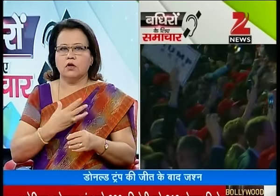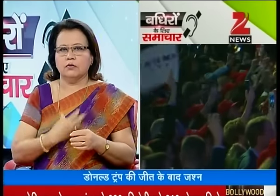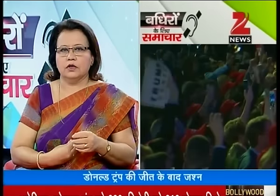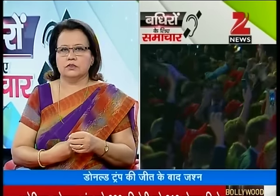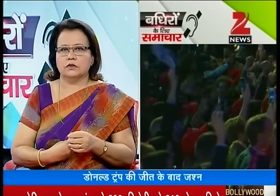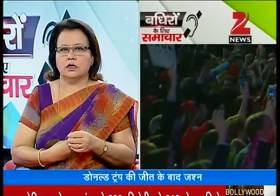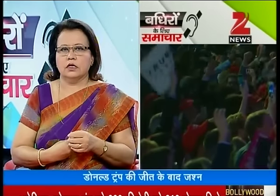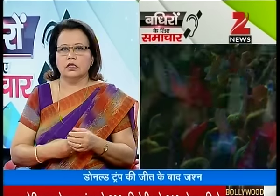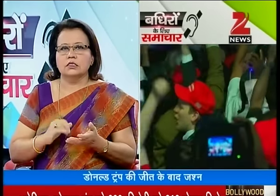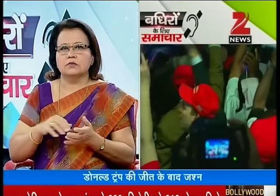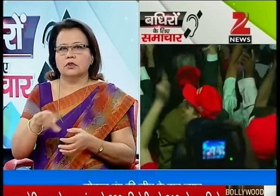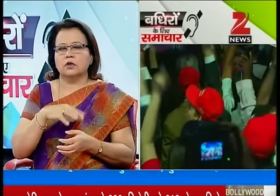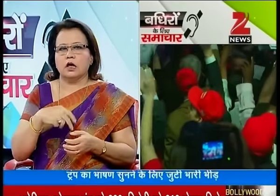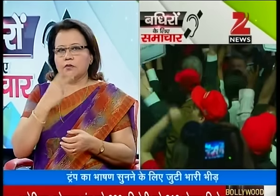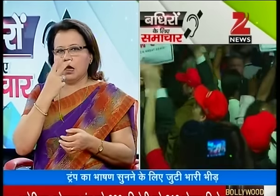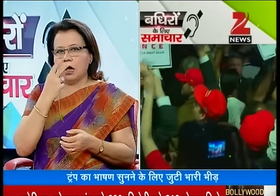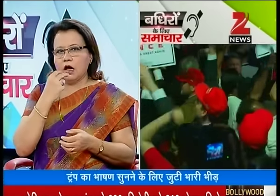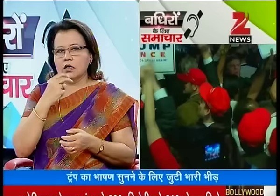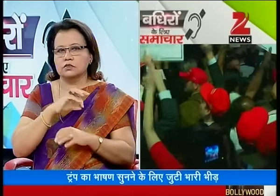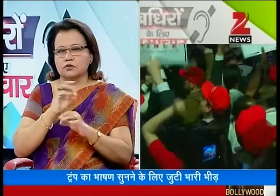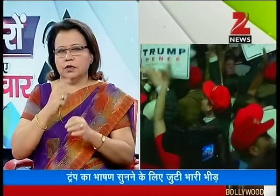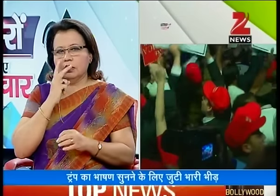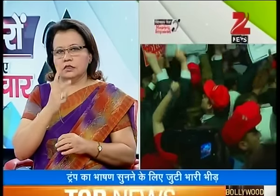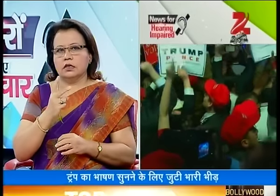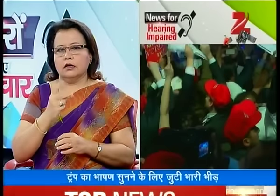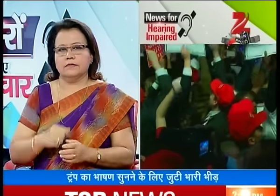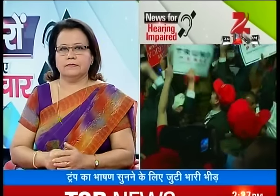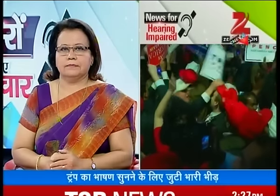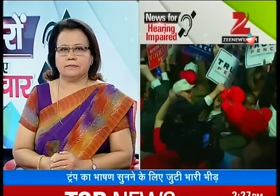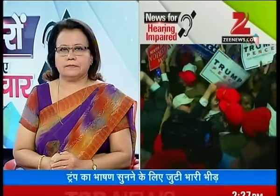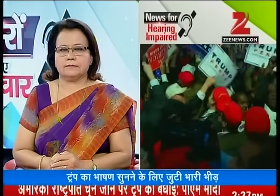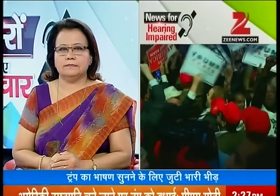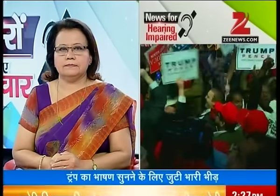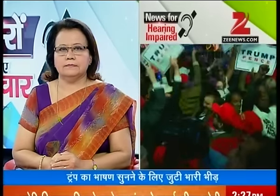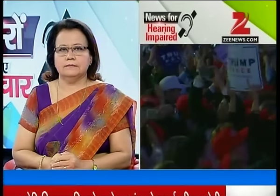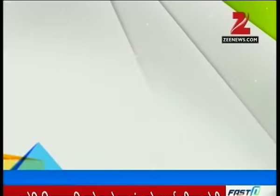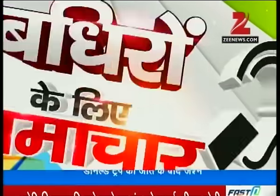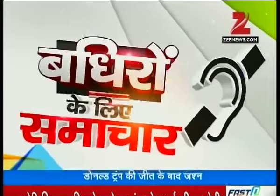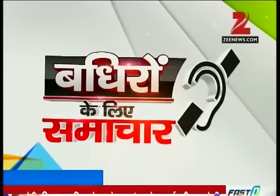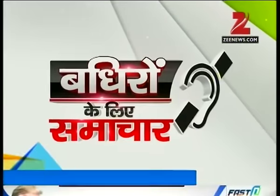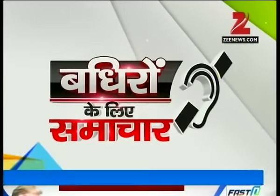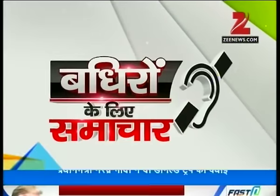के समर्थक मायूस हो गए। कई समर्थकों की आंखों में आंसू भी नजर आए।